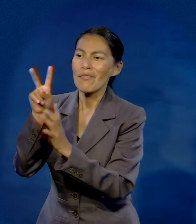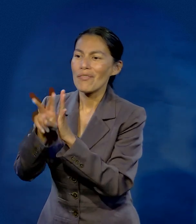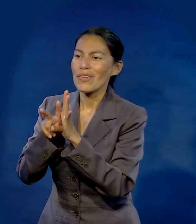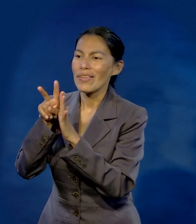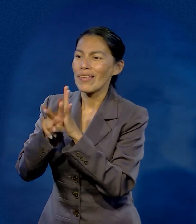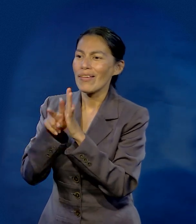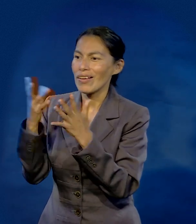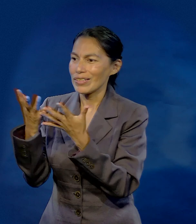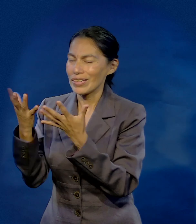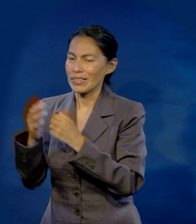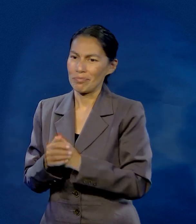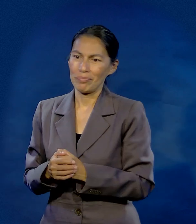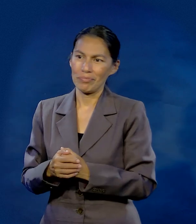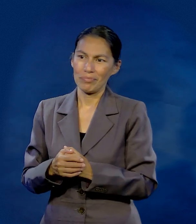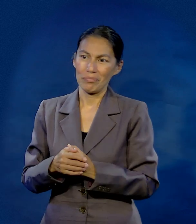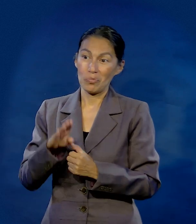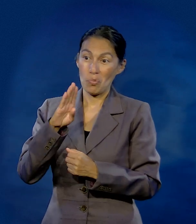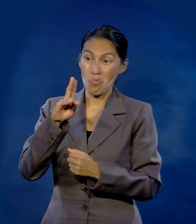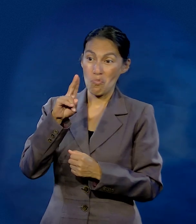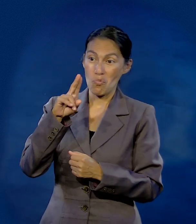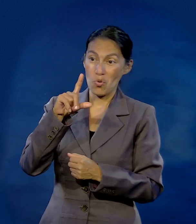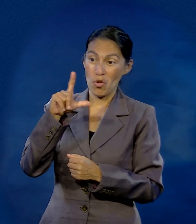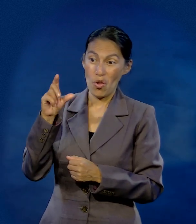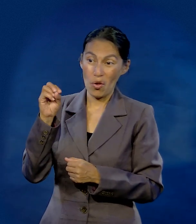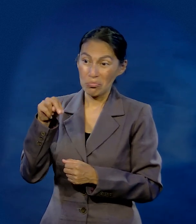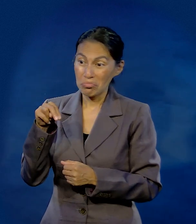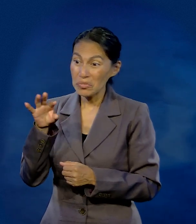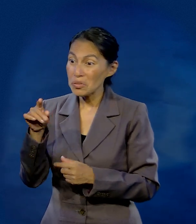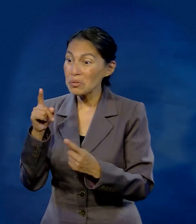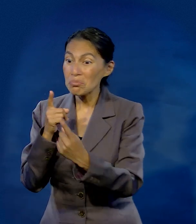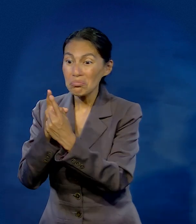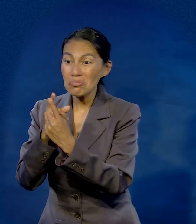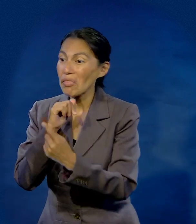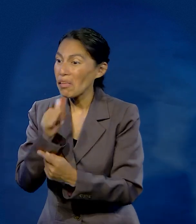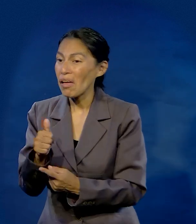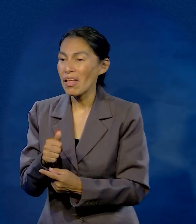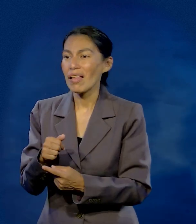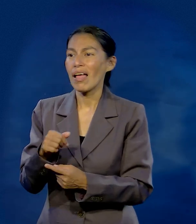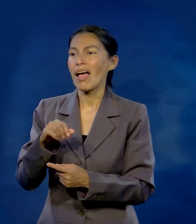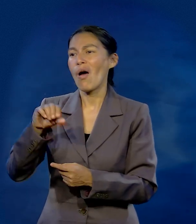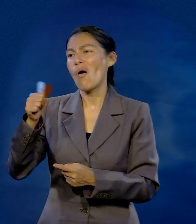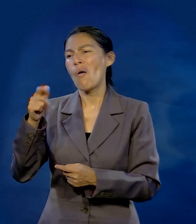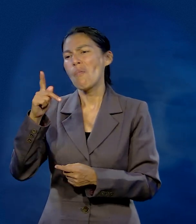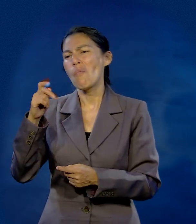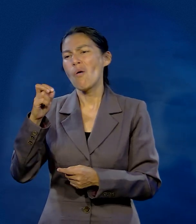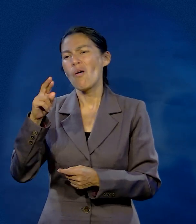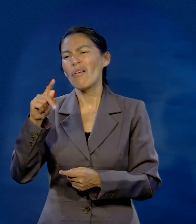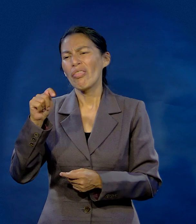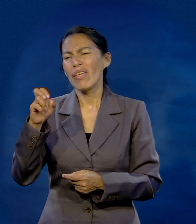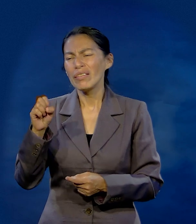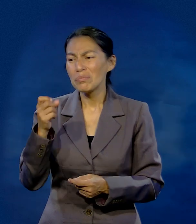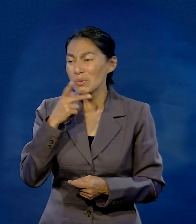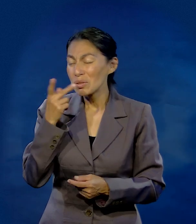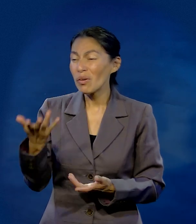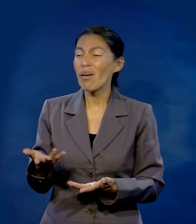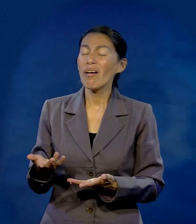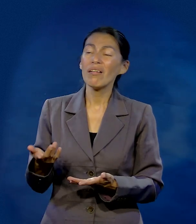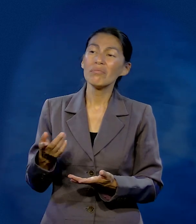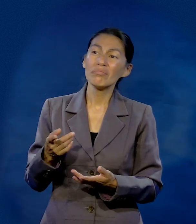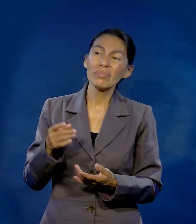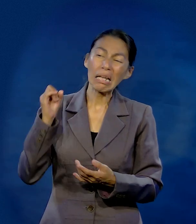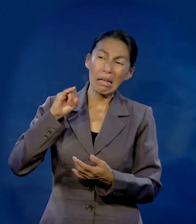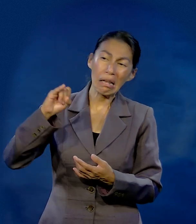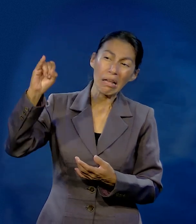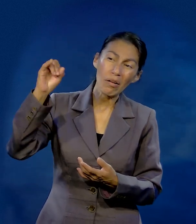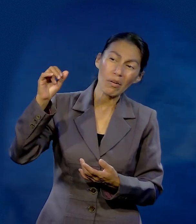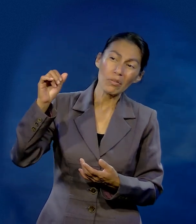lo voy a llevar a la iglesia hicimos el trato y me fui todo el verano dije yo tengo que encontrar